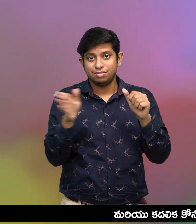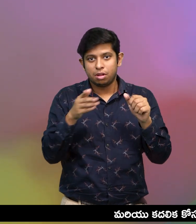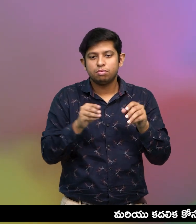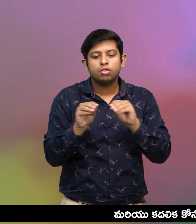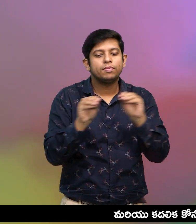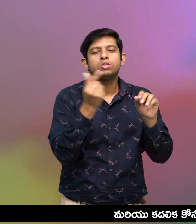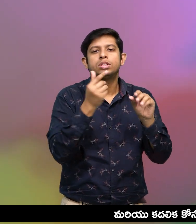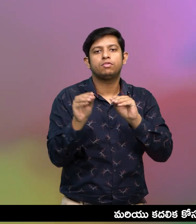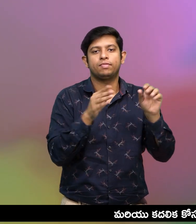ఉపయోగించబడుతుంది.